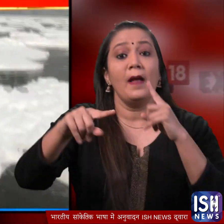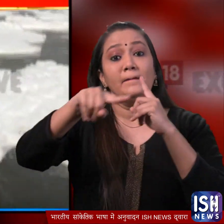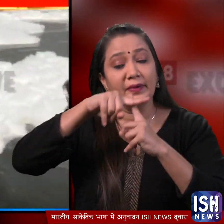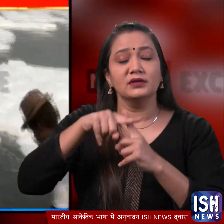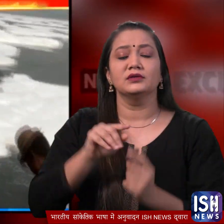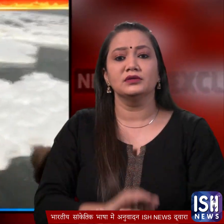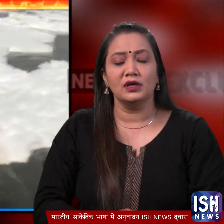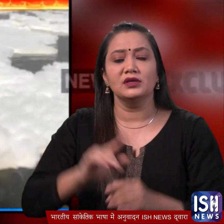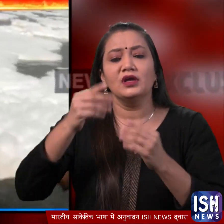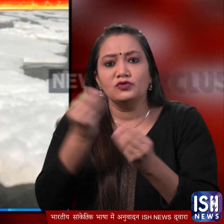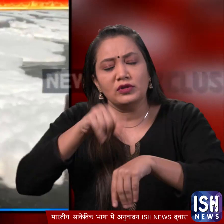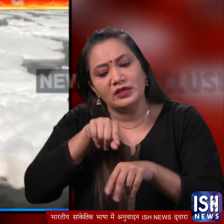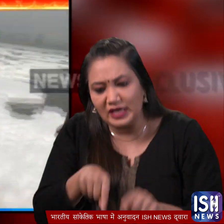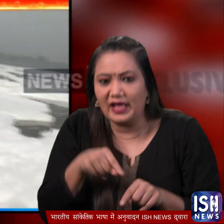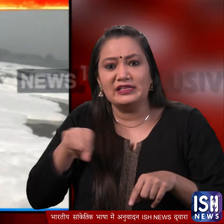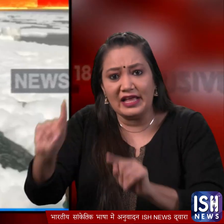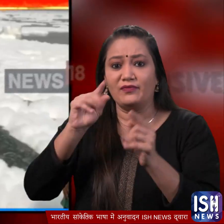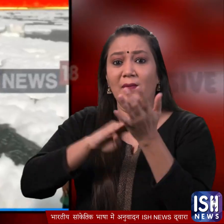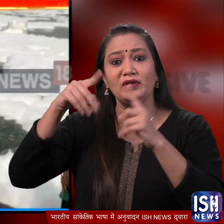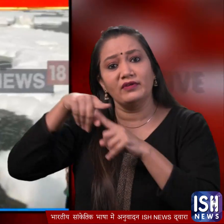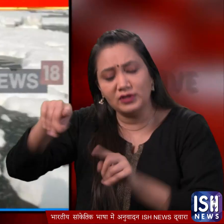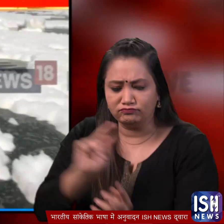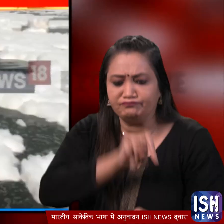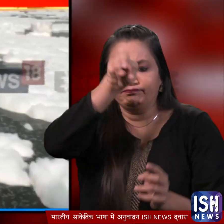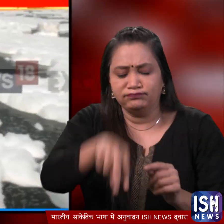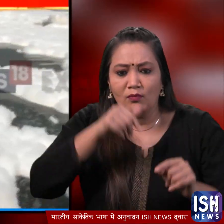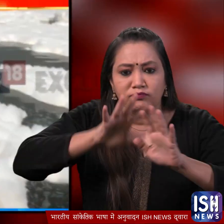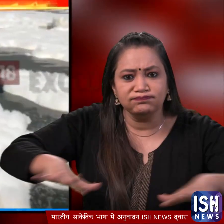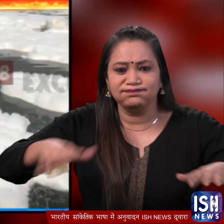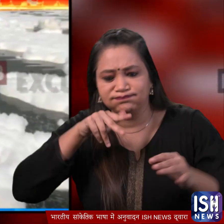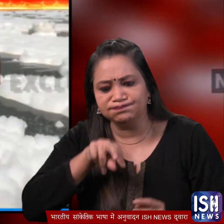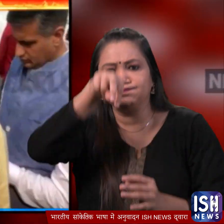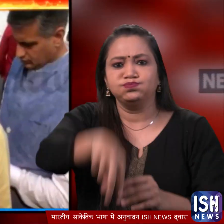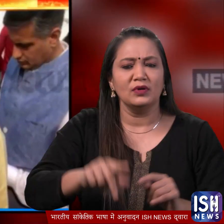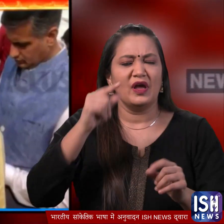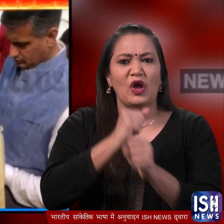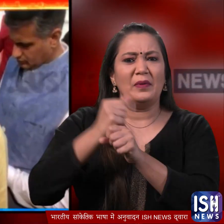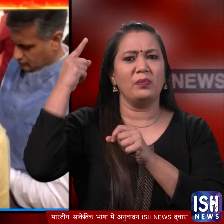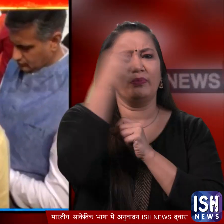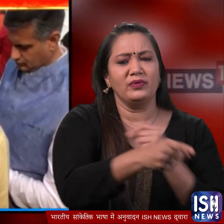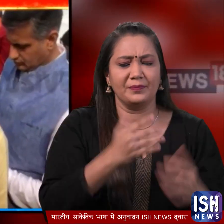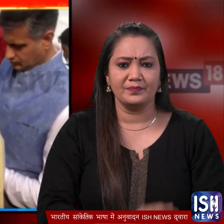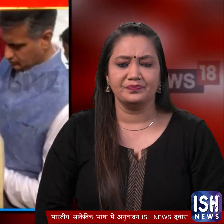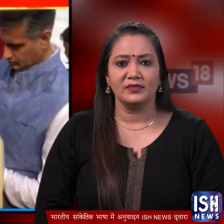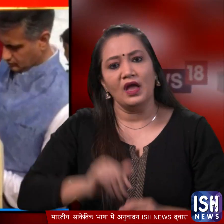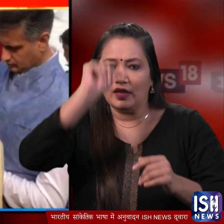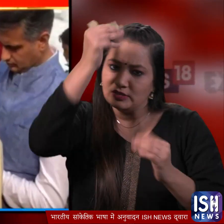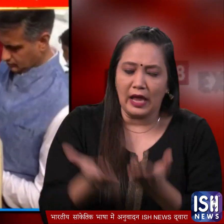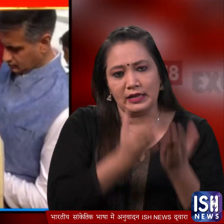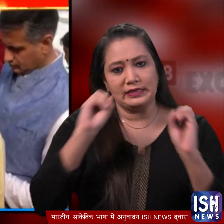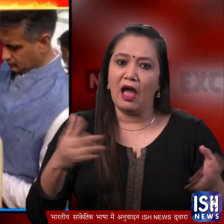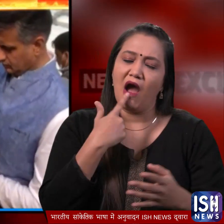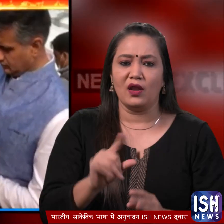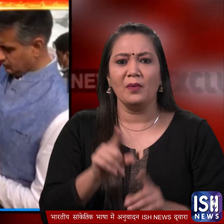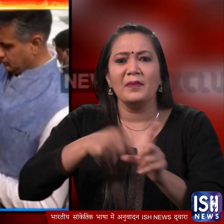देखी, बल्कि थोड़ी देर बाद खुद उस पानी में उतर गए और राज्य की केजरीवाल सरकार पर हमला बोला। छठ का प्रतिबंध हटा, लेकिन यमुना